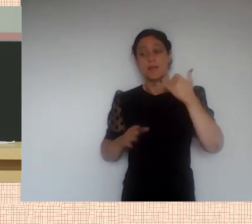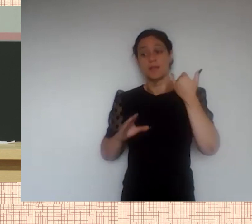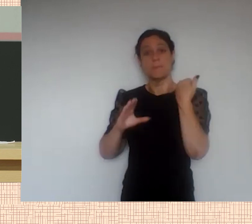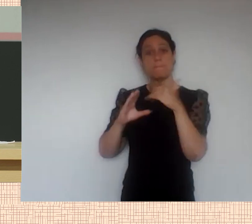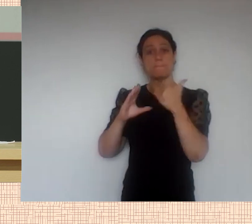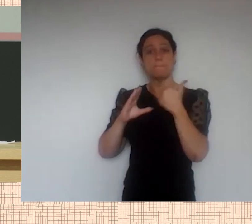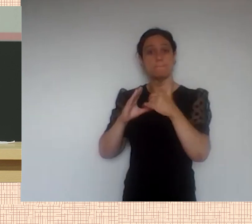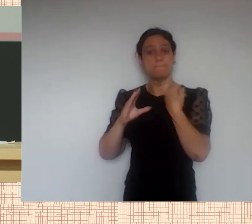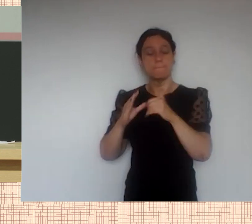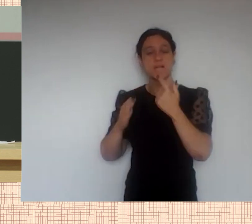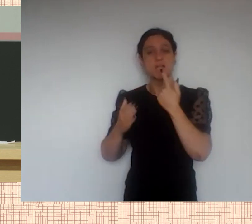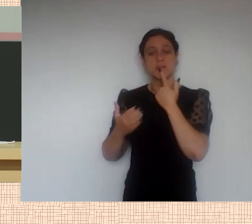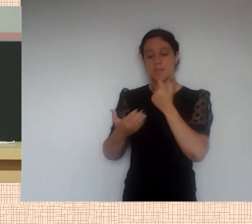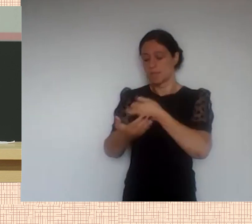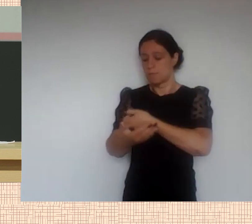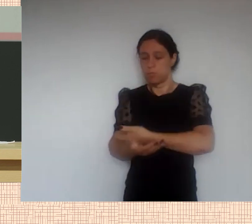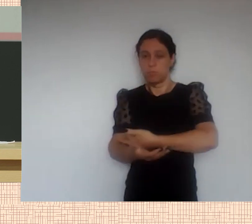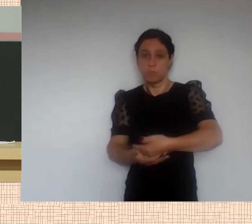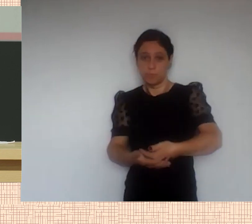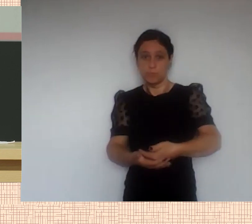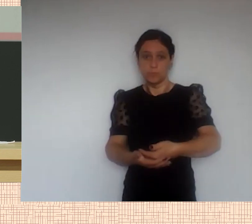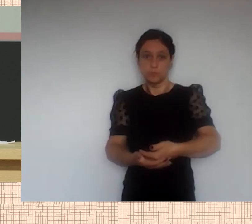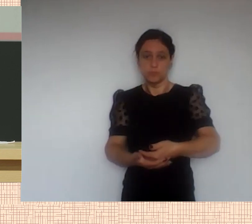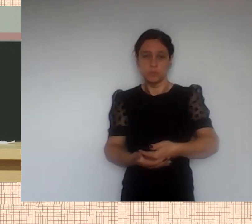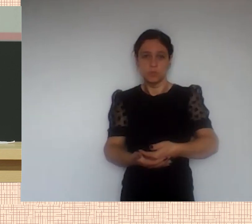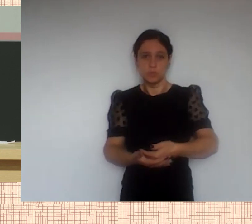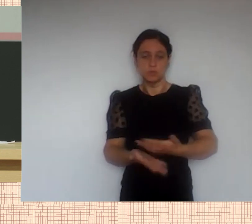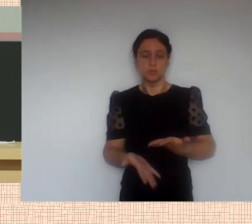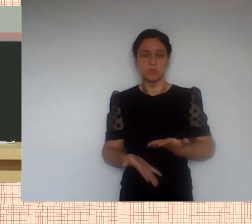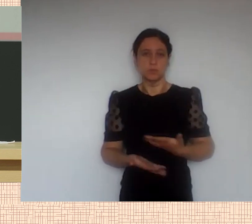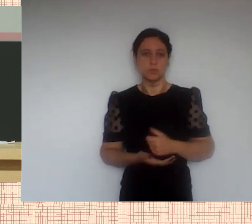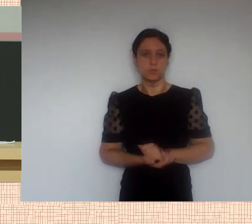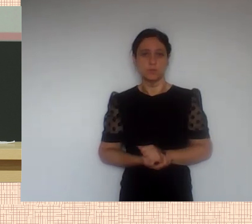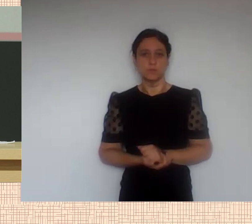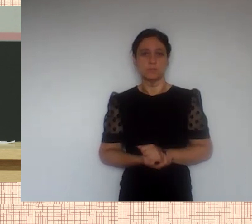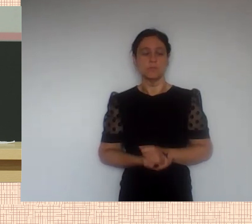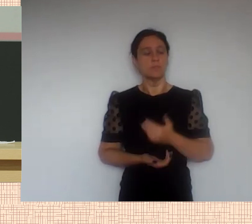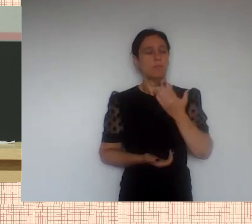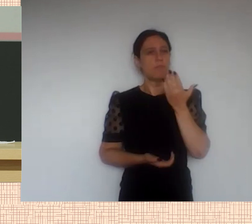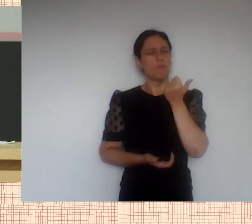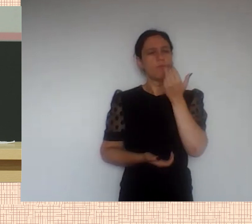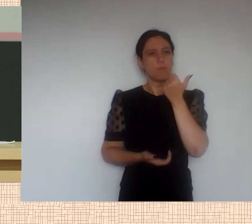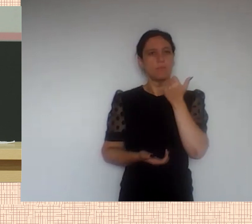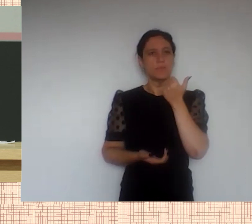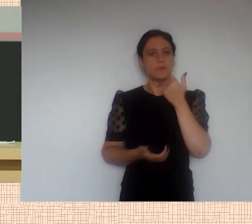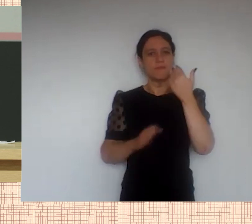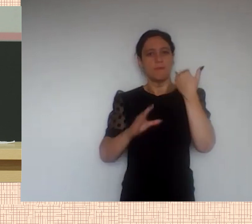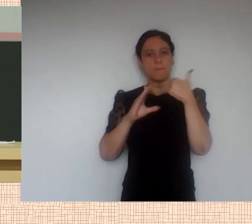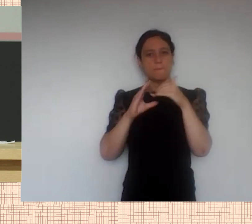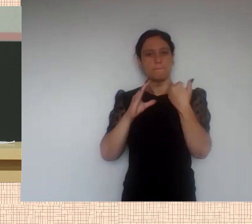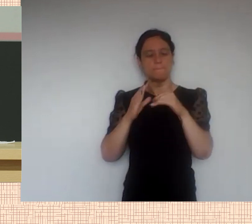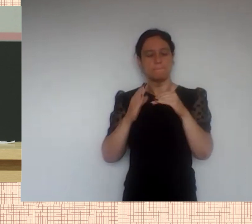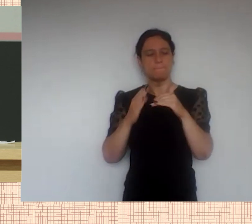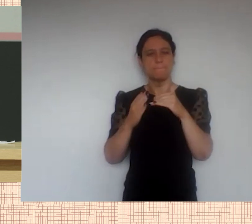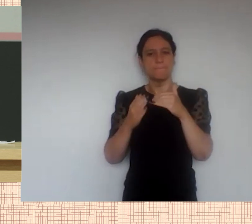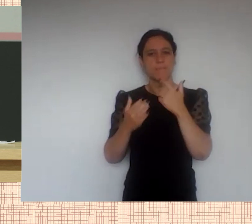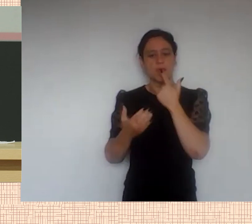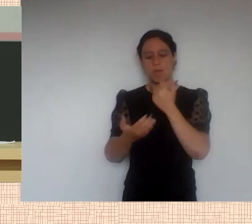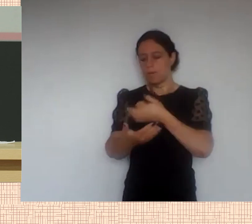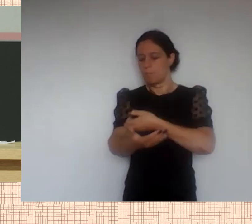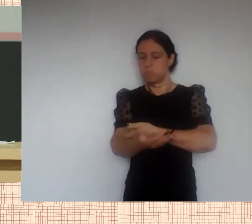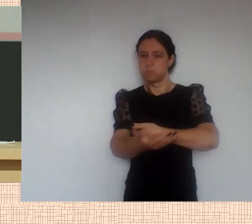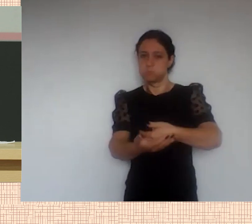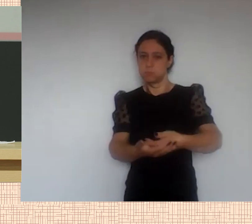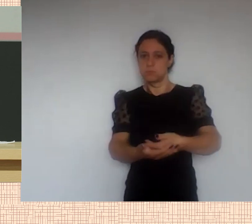sanguínea. Vão jogando alimento na corrente sanguínea, e a corrente